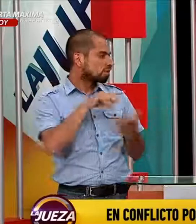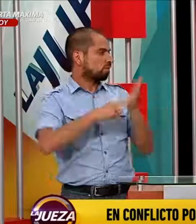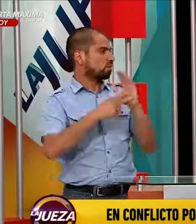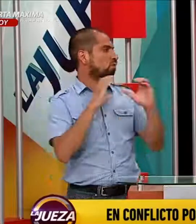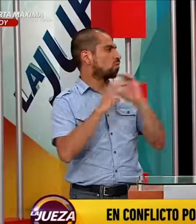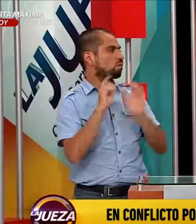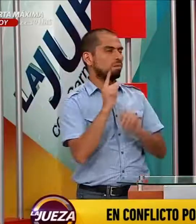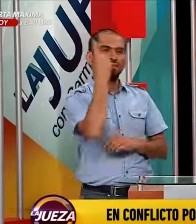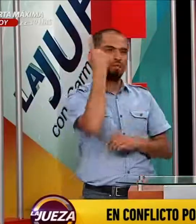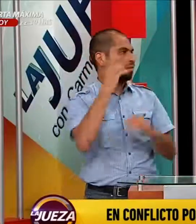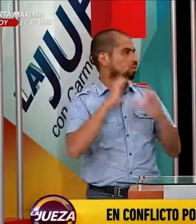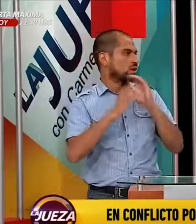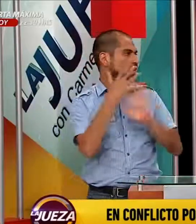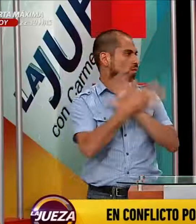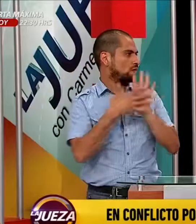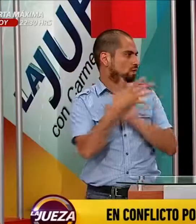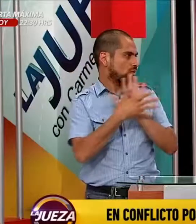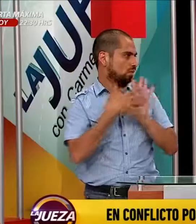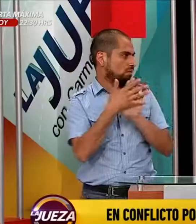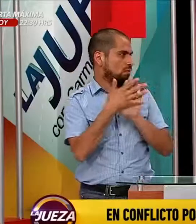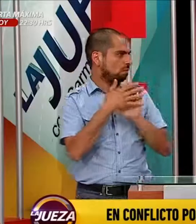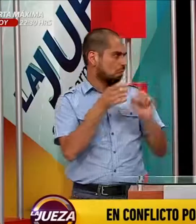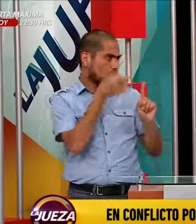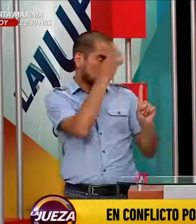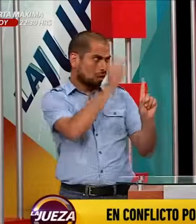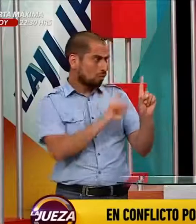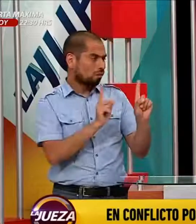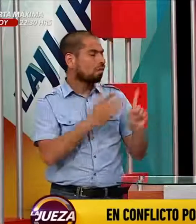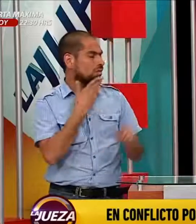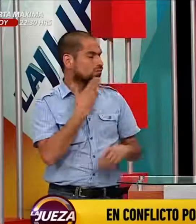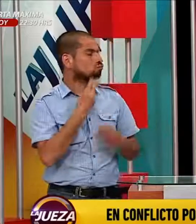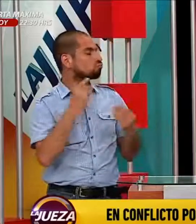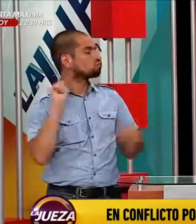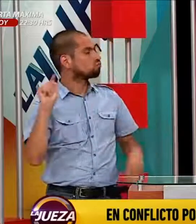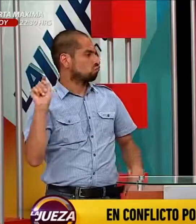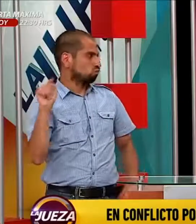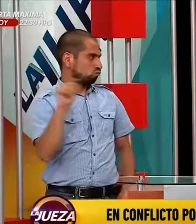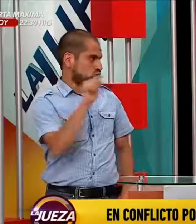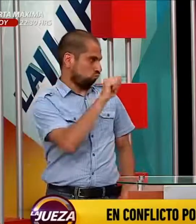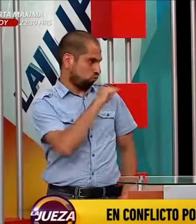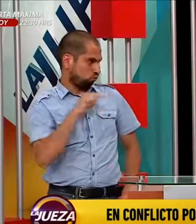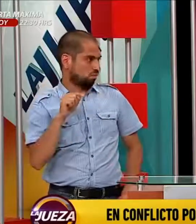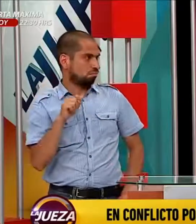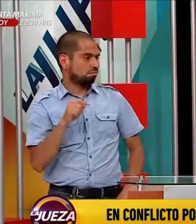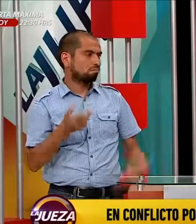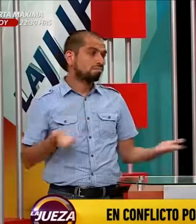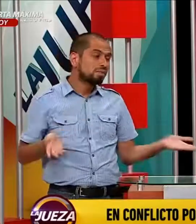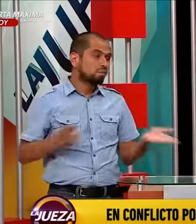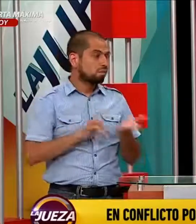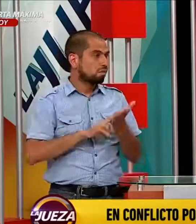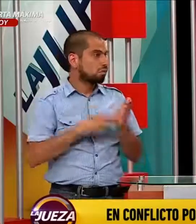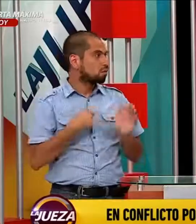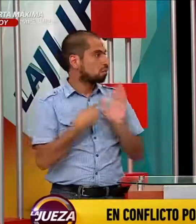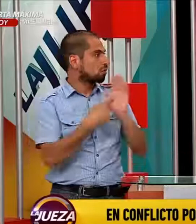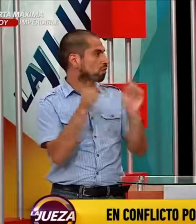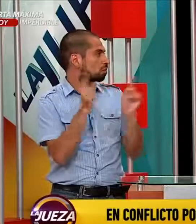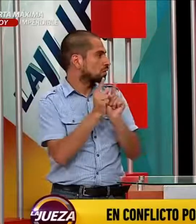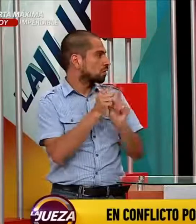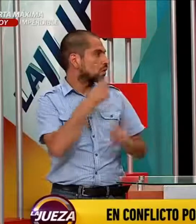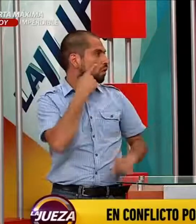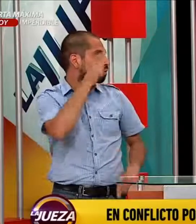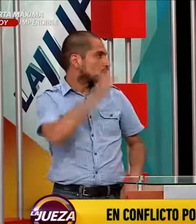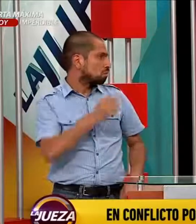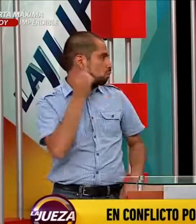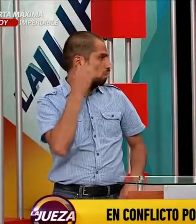a desencadenarse de esa forma, tal vez, por el problema de la comunicación que no fue en lengua de señas. También hay muchos sordos como él que tienen este problema. En